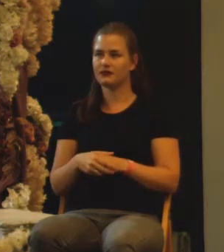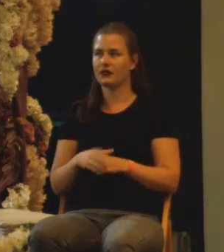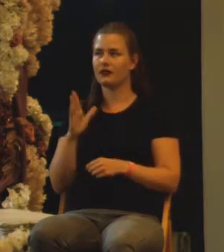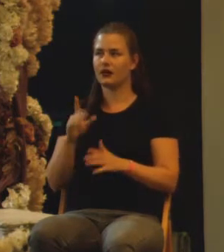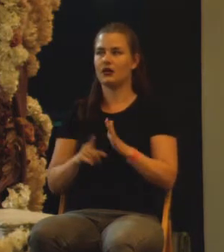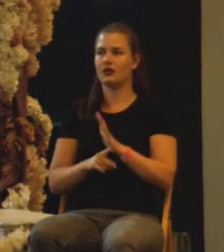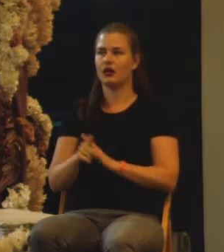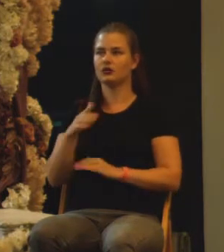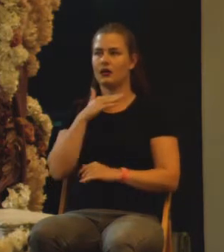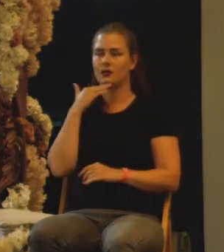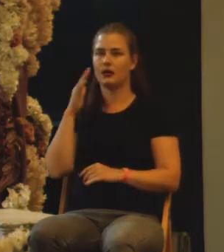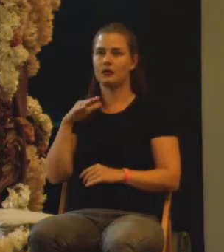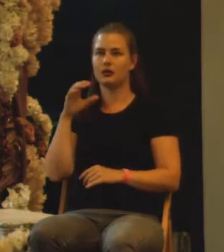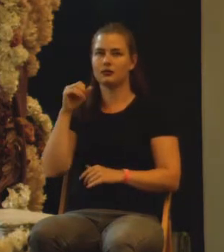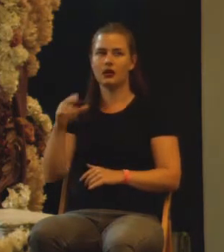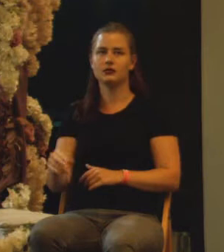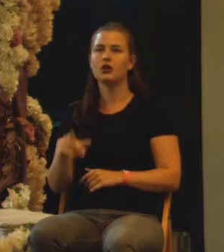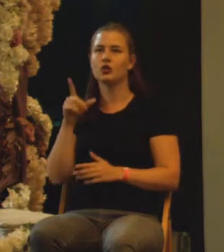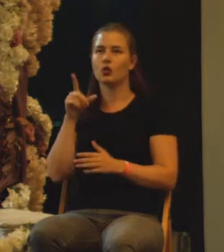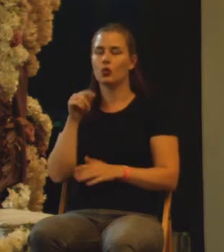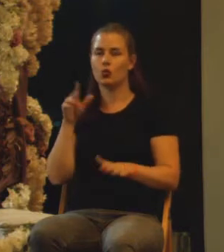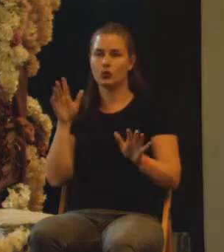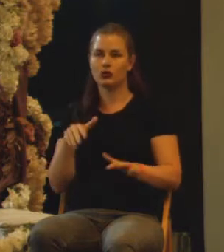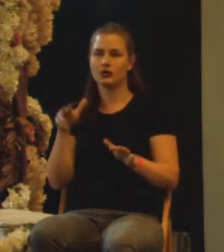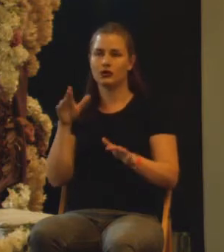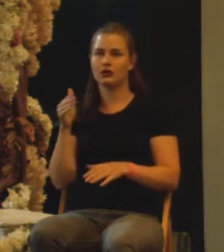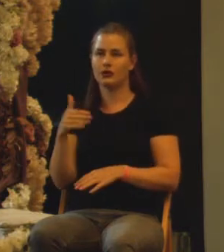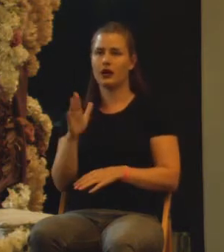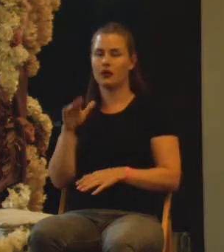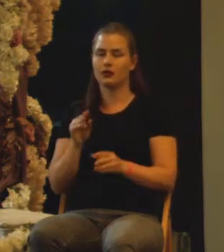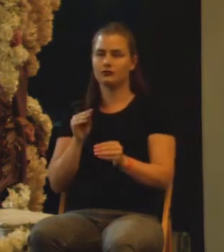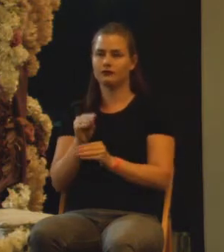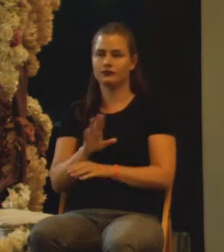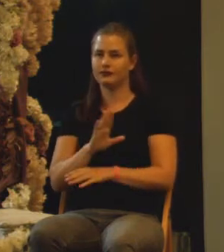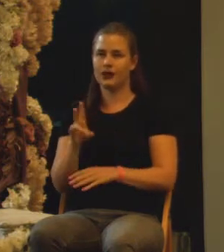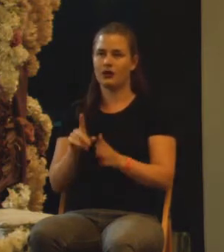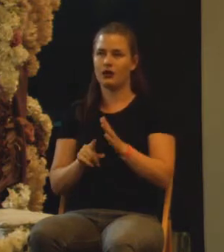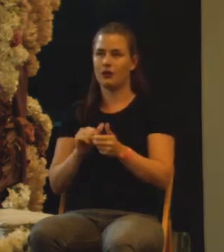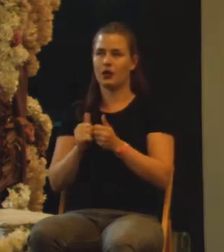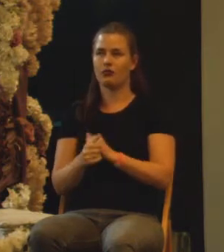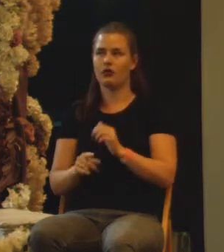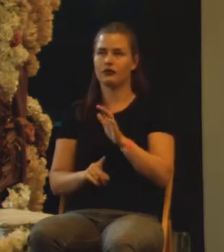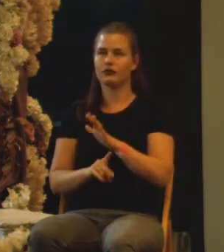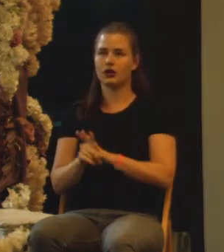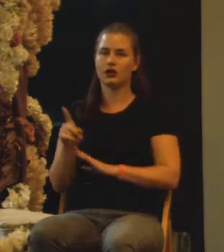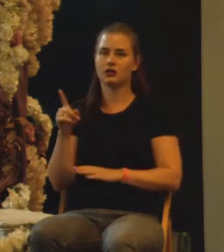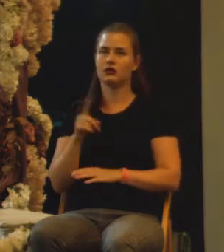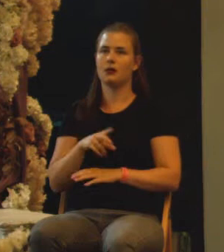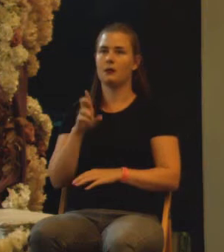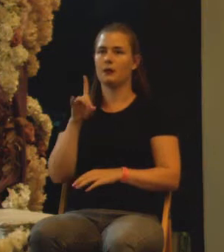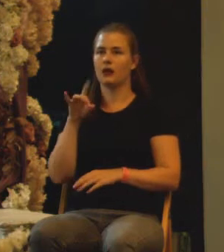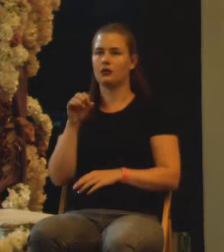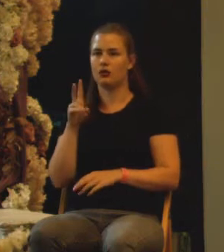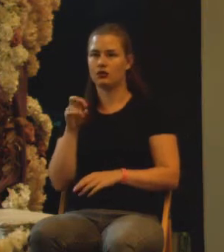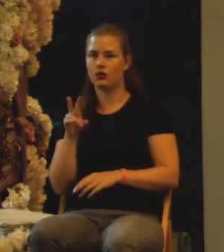Вначале там мясо, сосиски, курица, рыба, а потом к ним гарнир. Не, надо наоборот. Вначале брокколи,